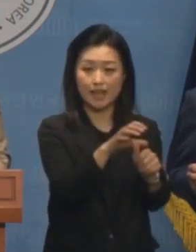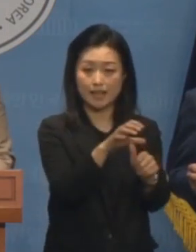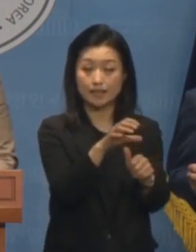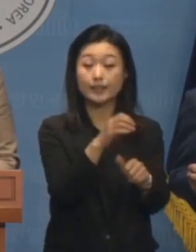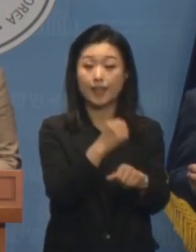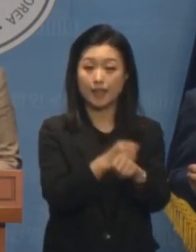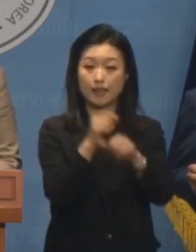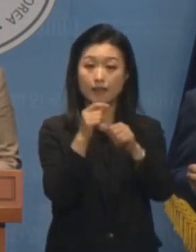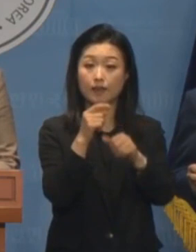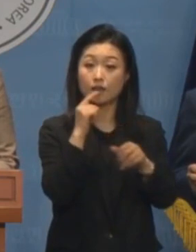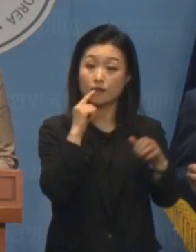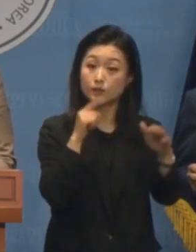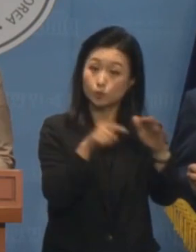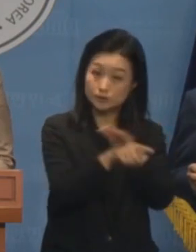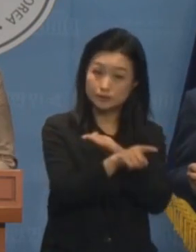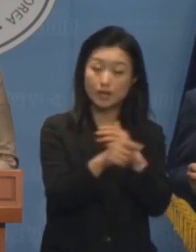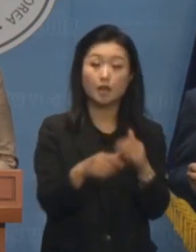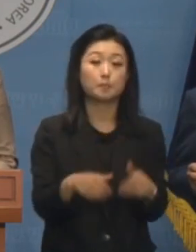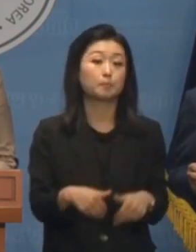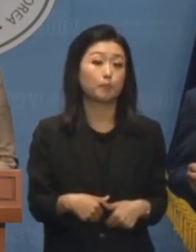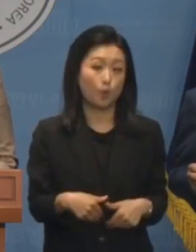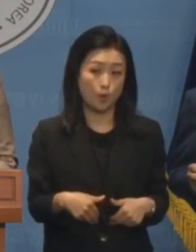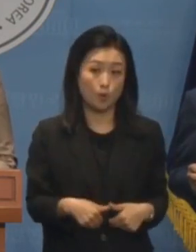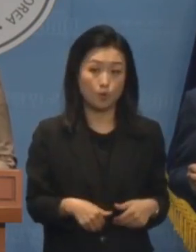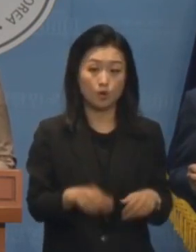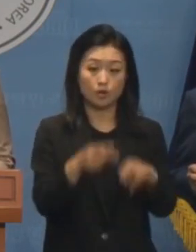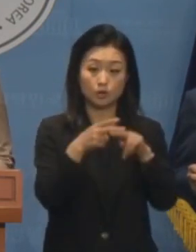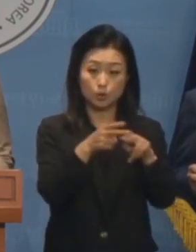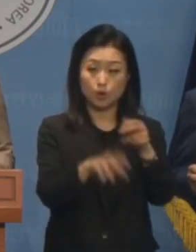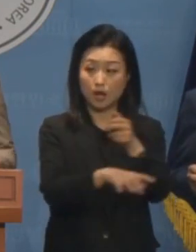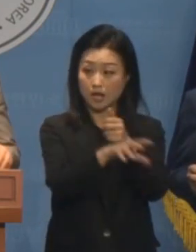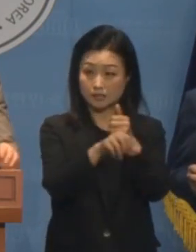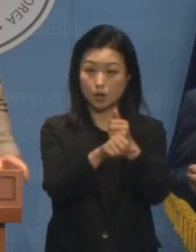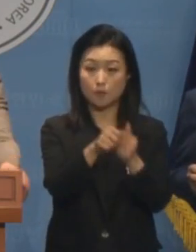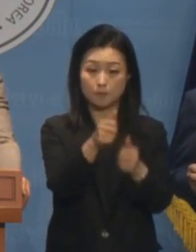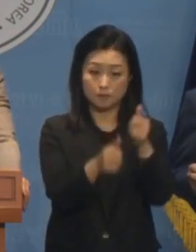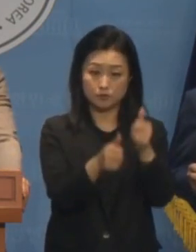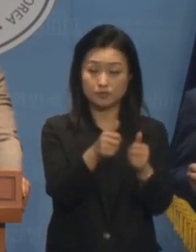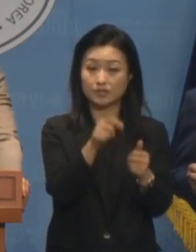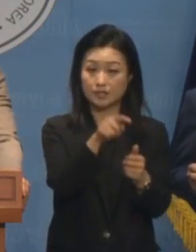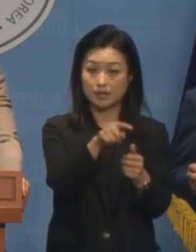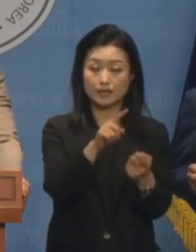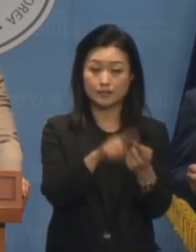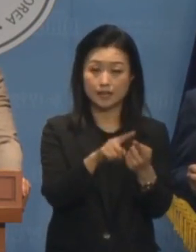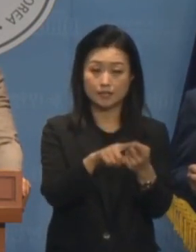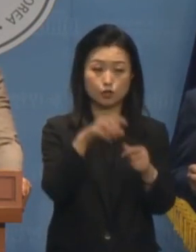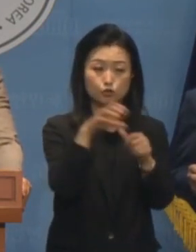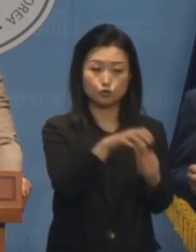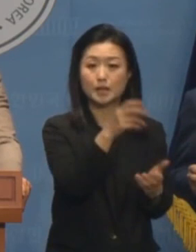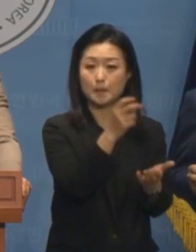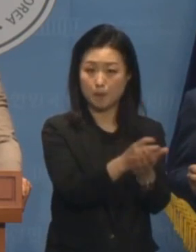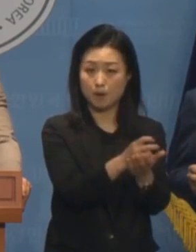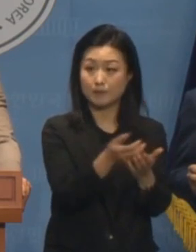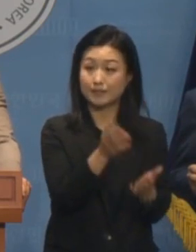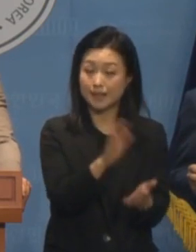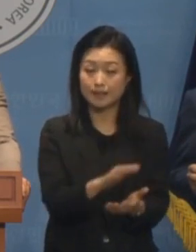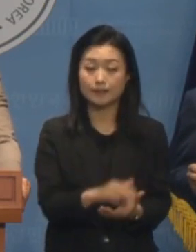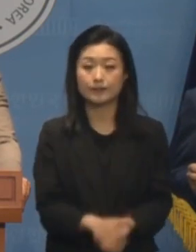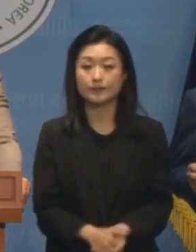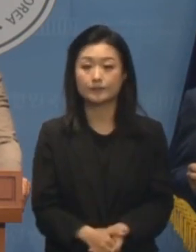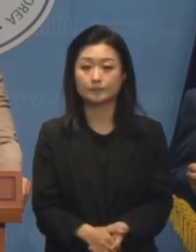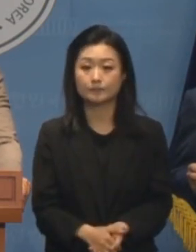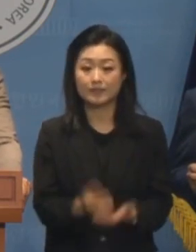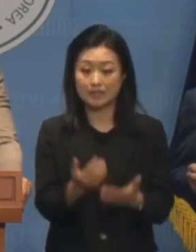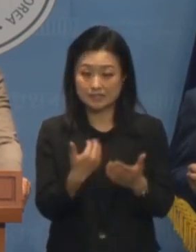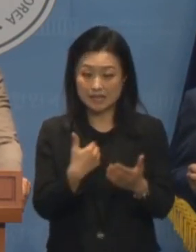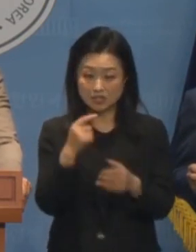것으로 추정하도록 하는 것들이 독과점 규제법의 기본 골격들입니다. 근데 가장 앞단계에 있어서의 이런